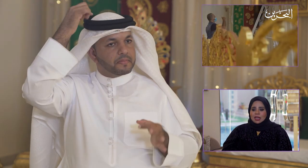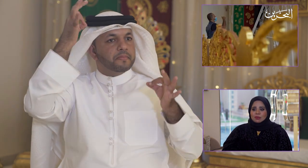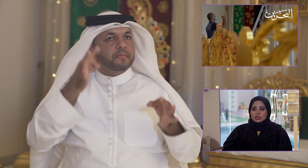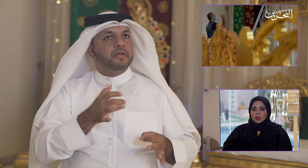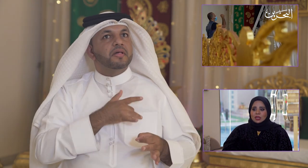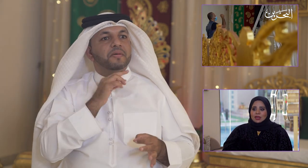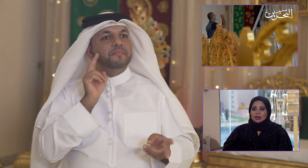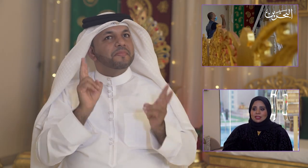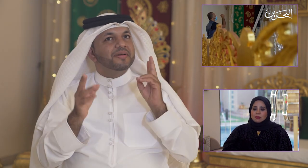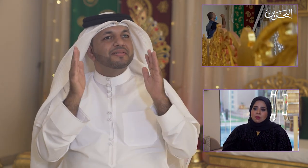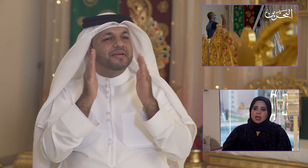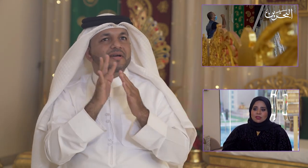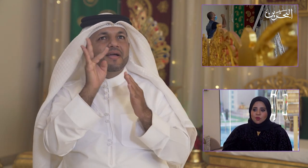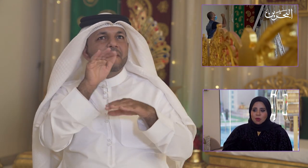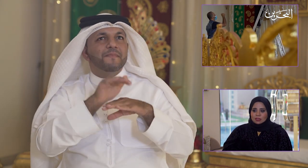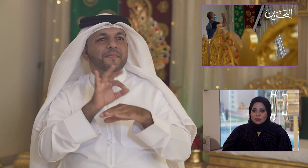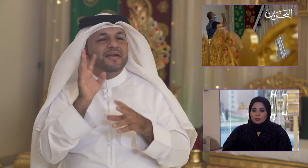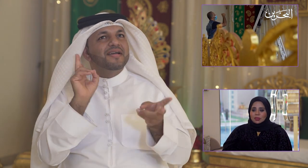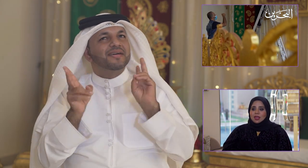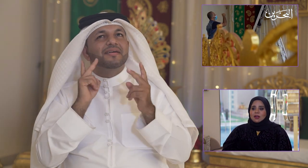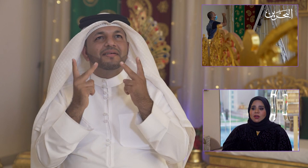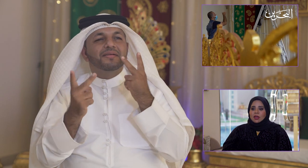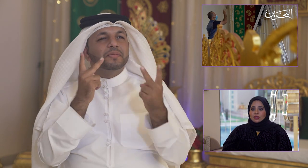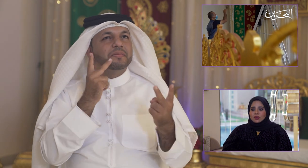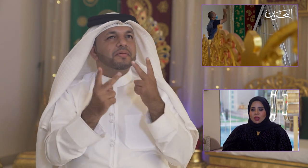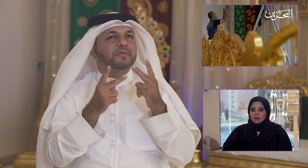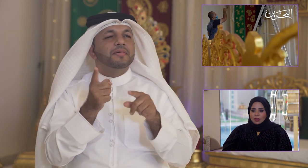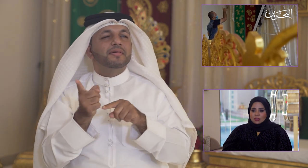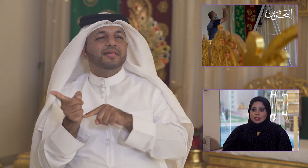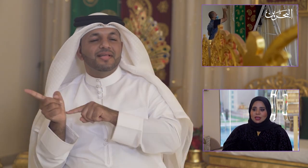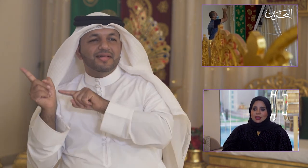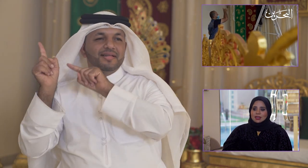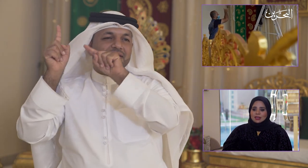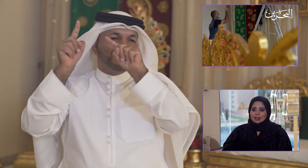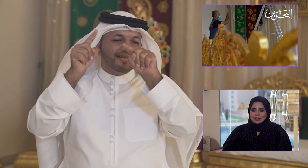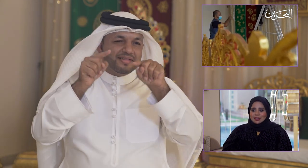يتعلم شلون يصمم له أسلوب خاص فيه. فكان يشوف الحفلات